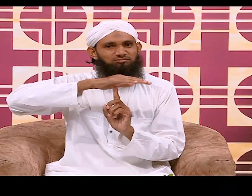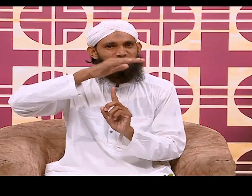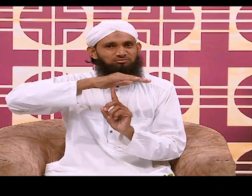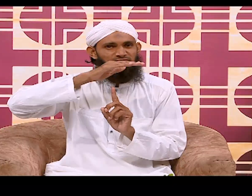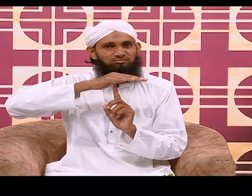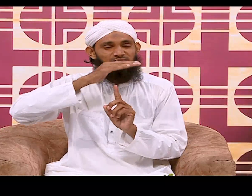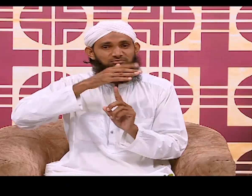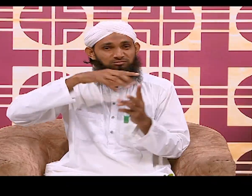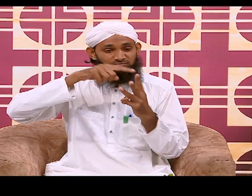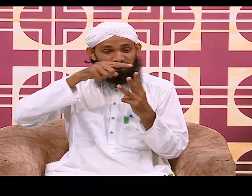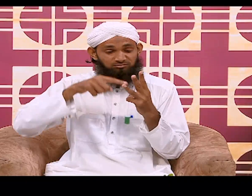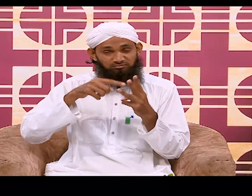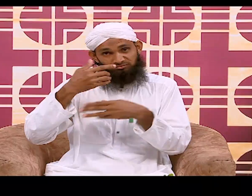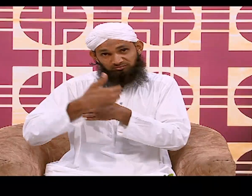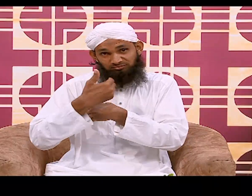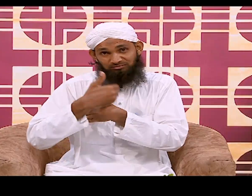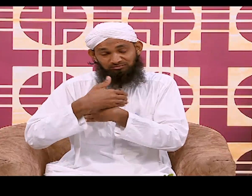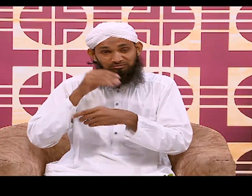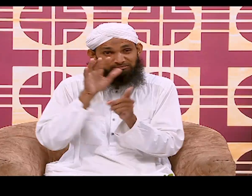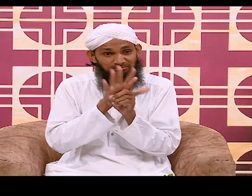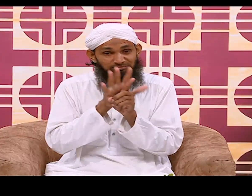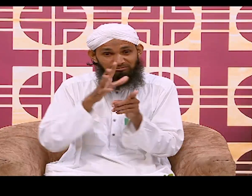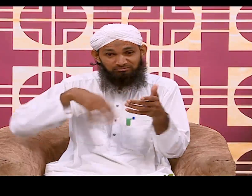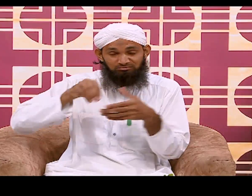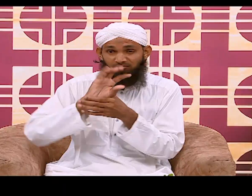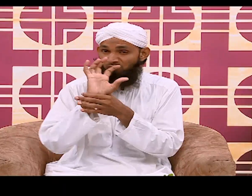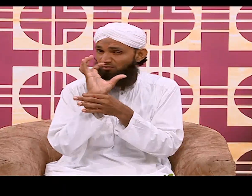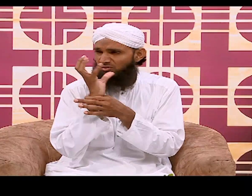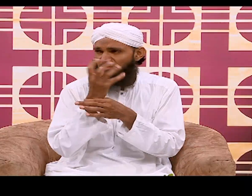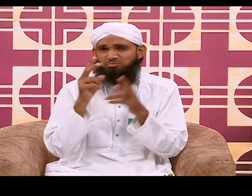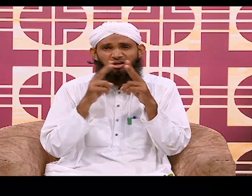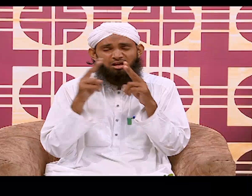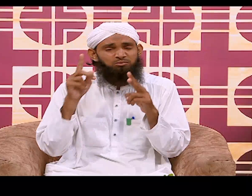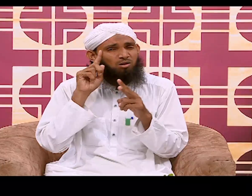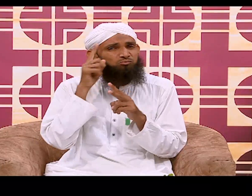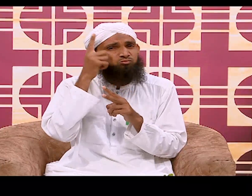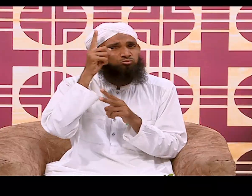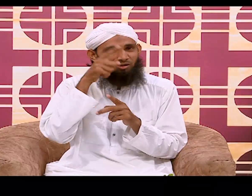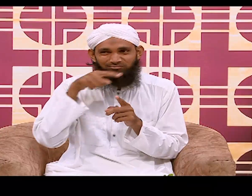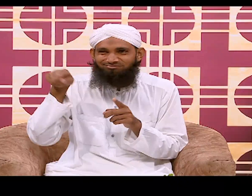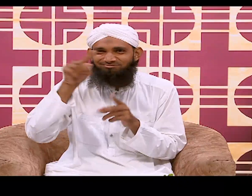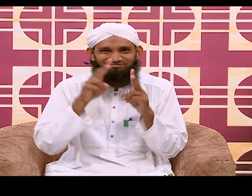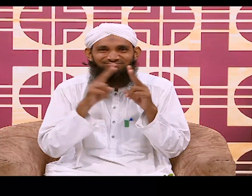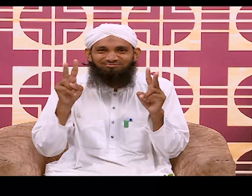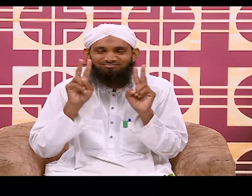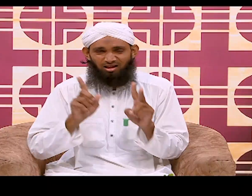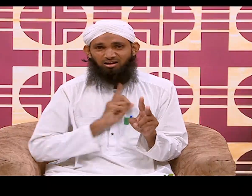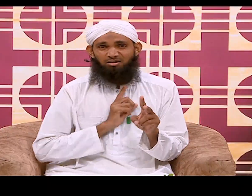نے گویا ہمیں یہ درس دیا کہ تم دنیاوی معاملات میں خواب سجاتے رہتے ہو، اپنے اندر ہی